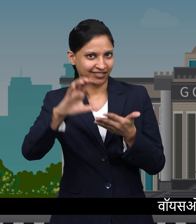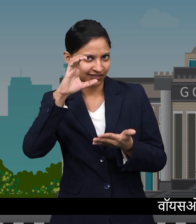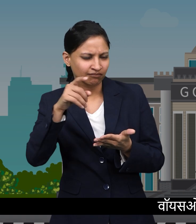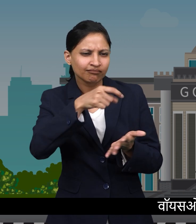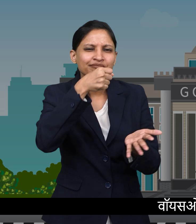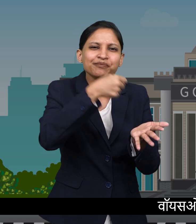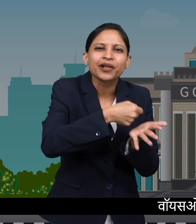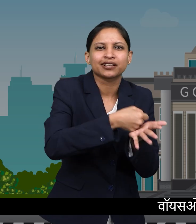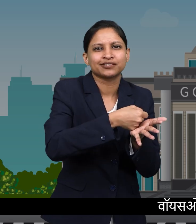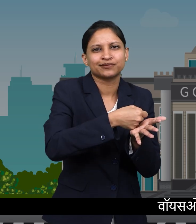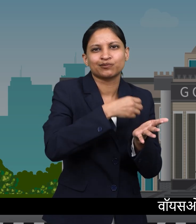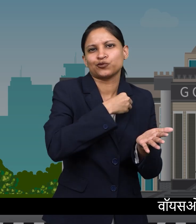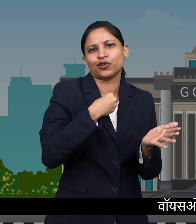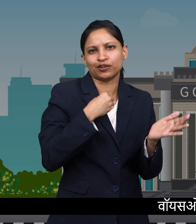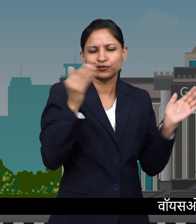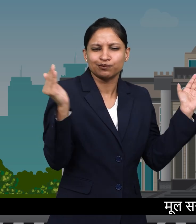स्वास्थ्य केंद्र,